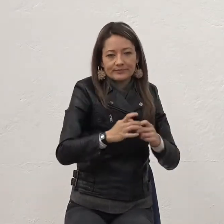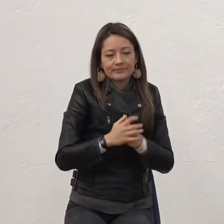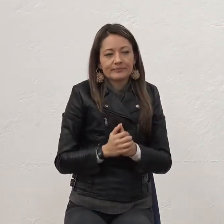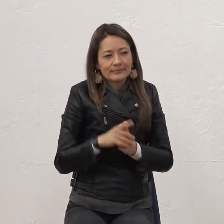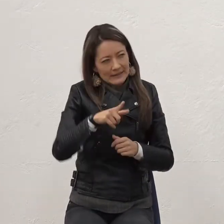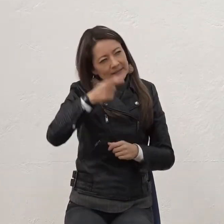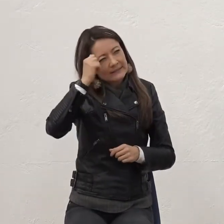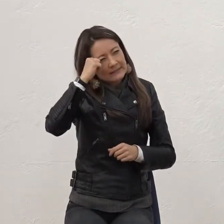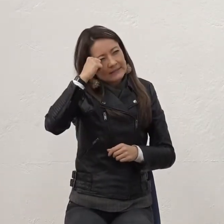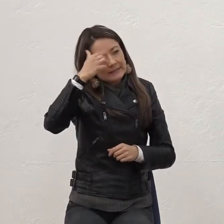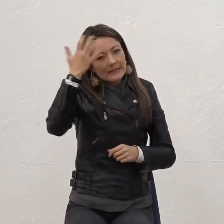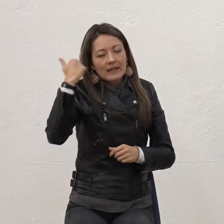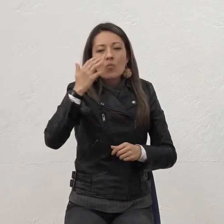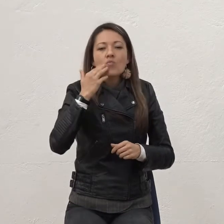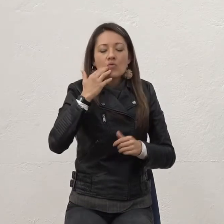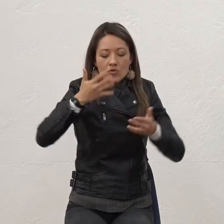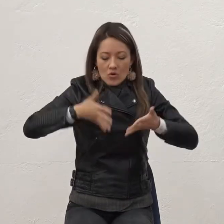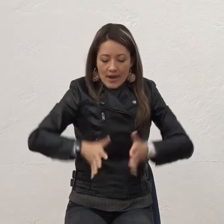esto me recordaba cuando